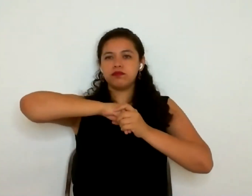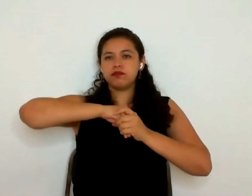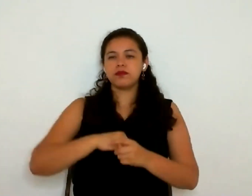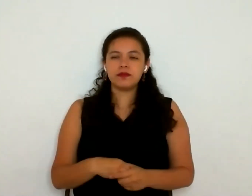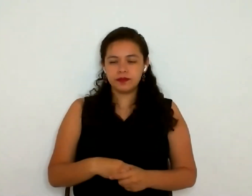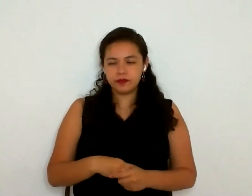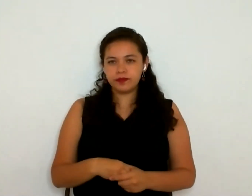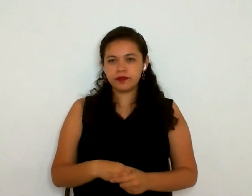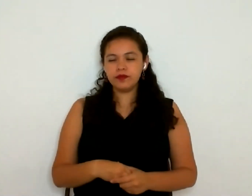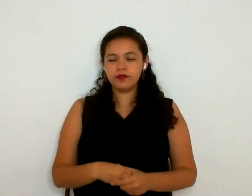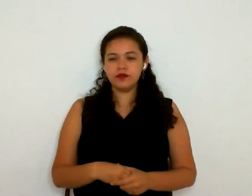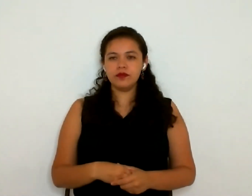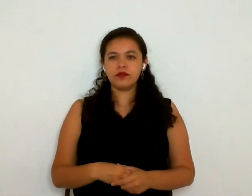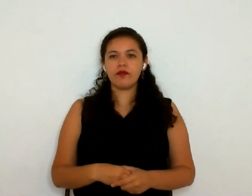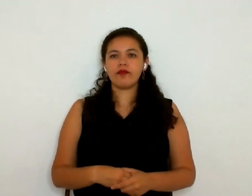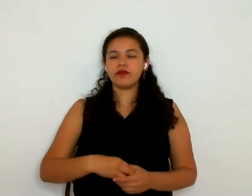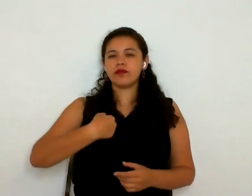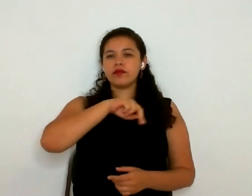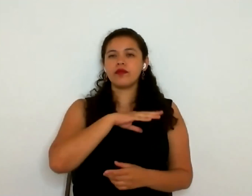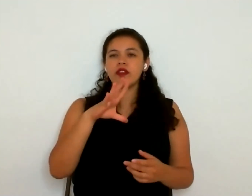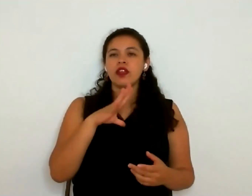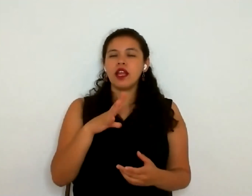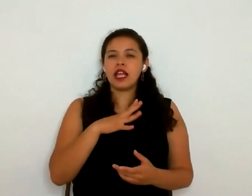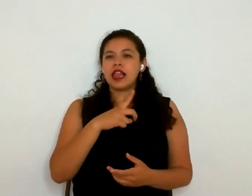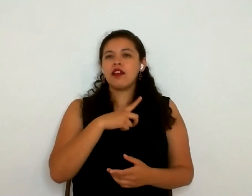pues bueno en lo que habría que hacer es primero definir